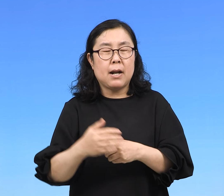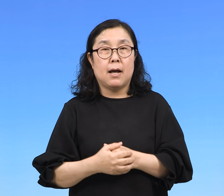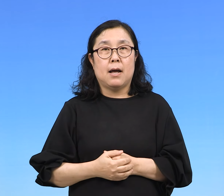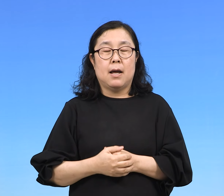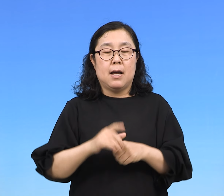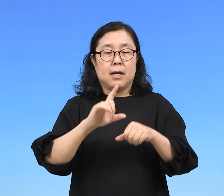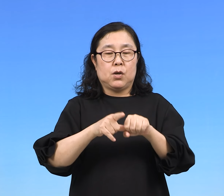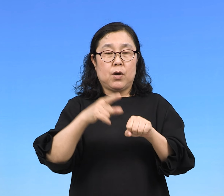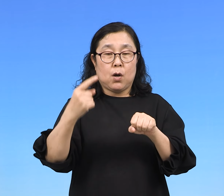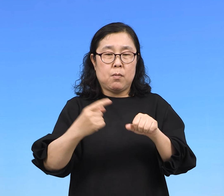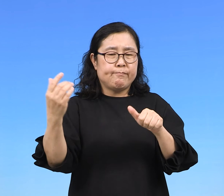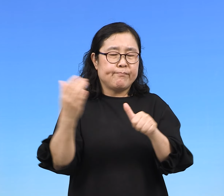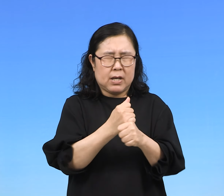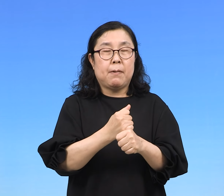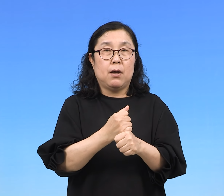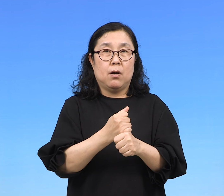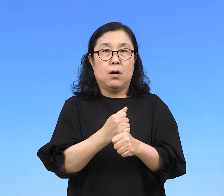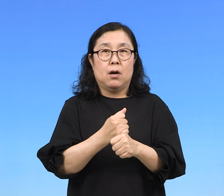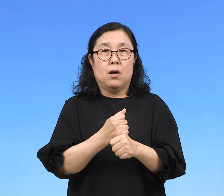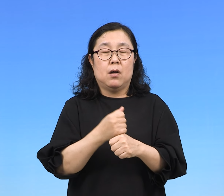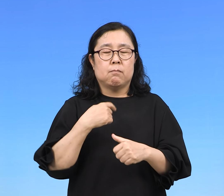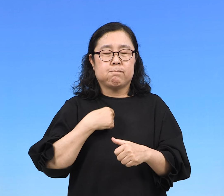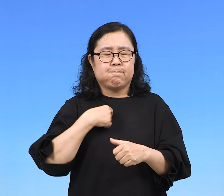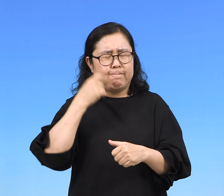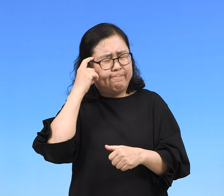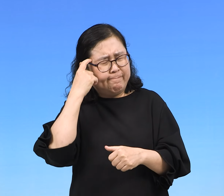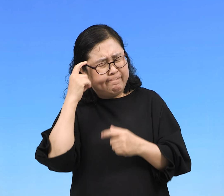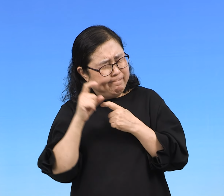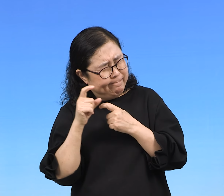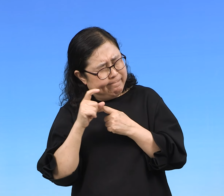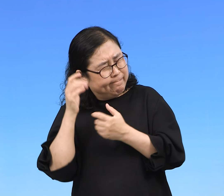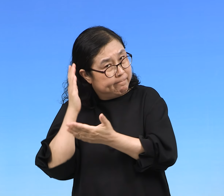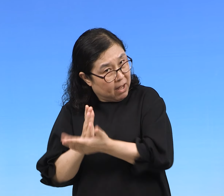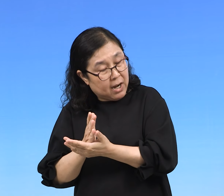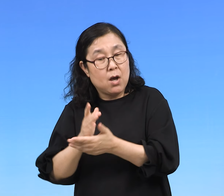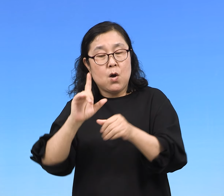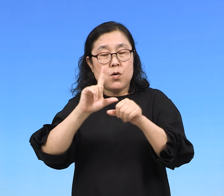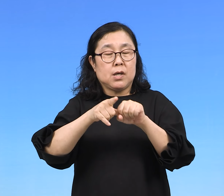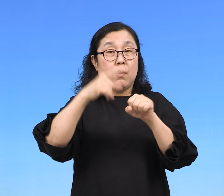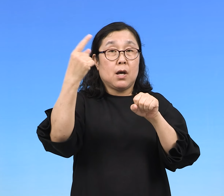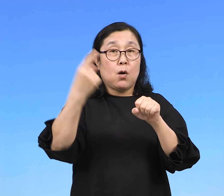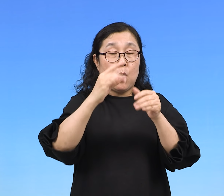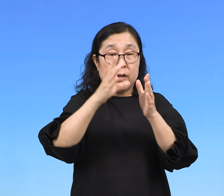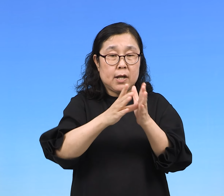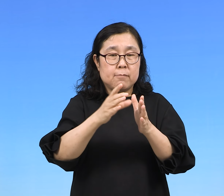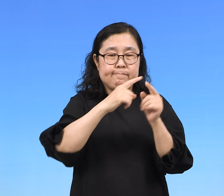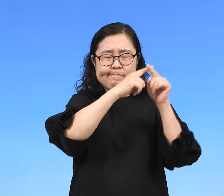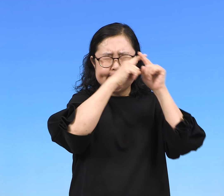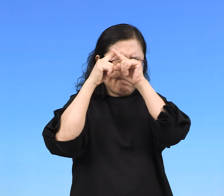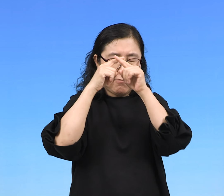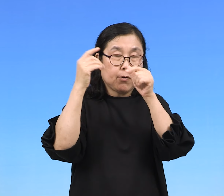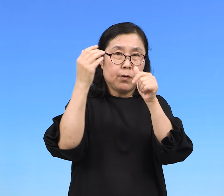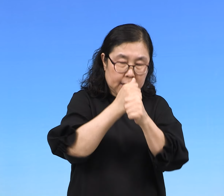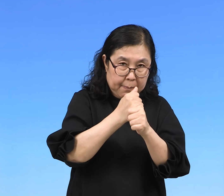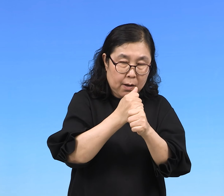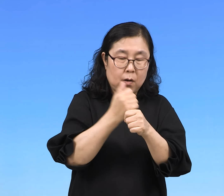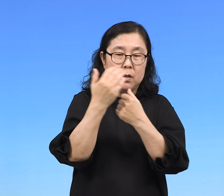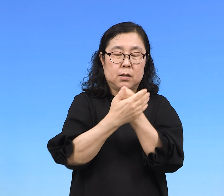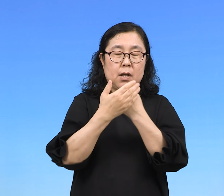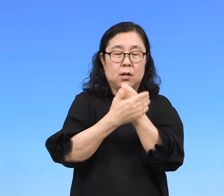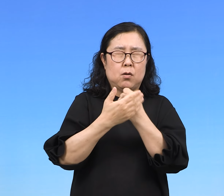기회가 오면은 무조건 잡으라는 거예요. 자꾸 잔머리 굴려가지 말고 기회가 올 때는 무조건 잡는